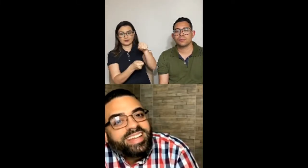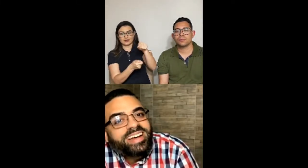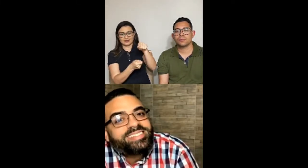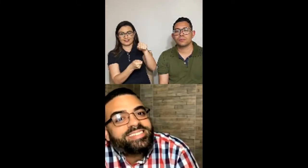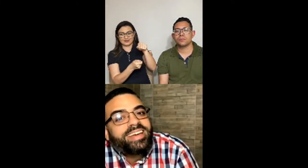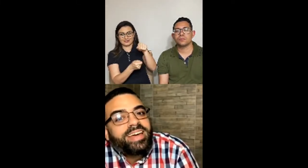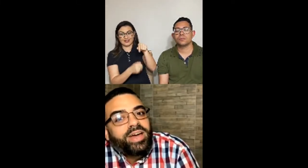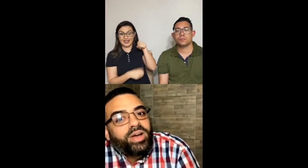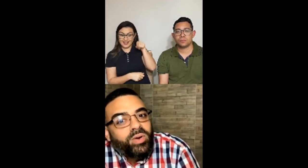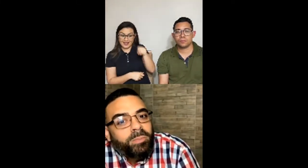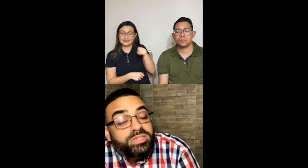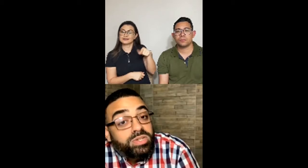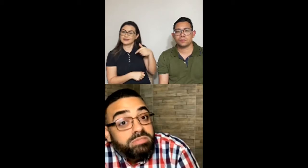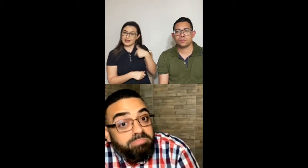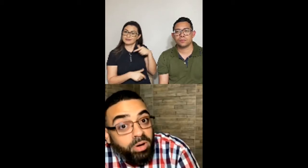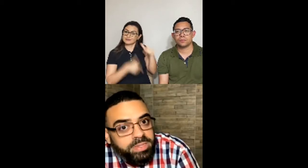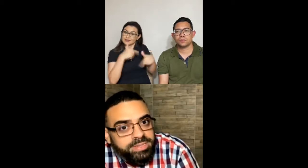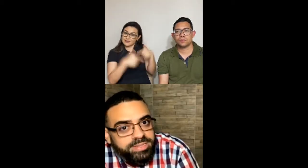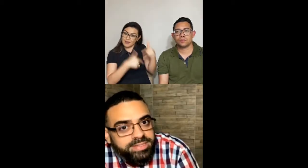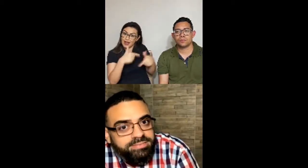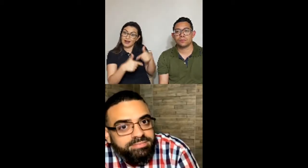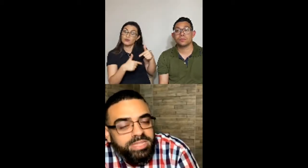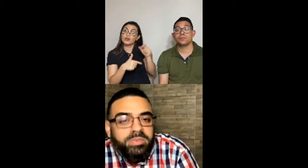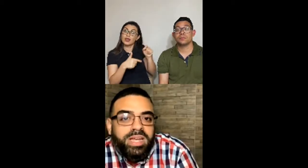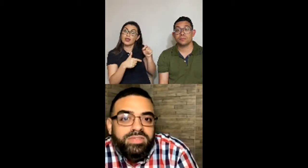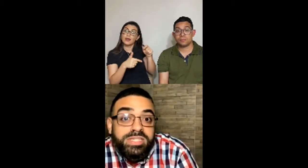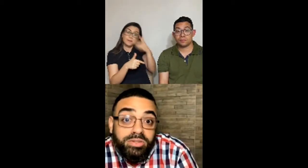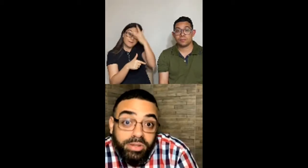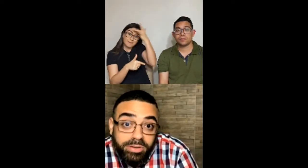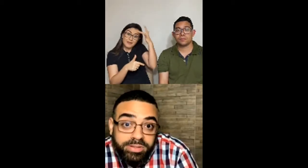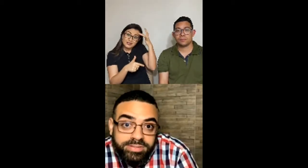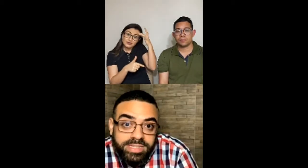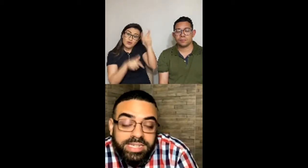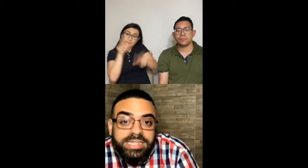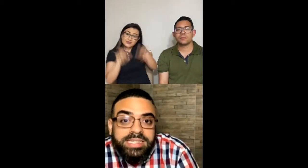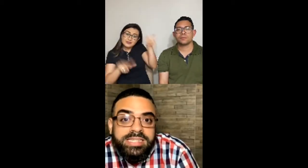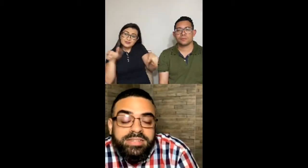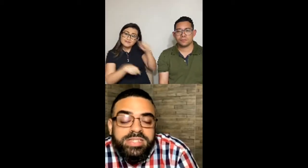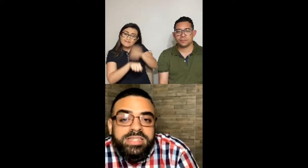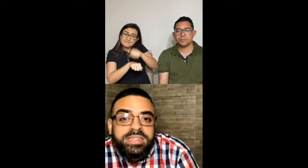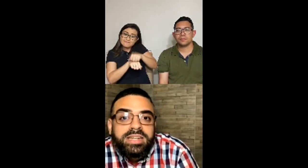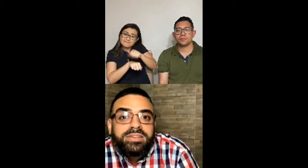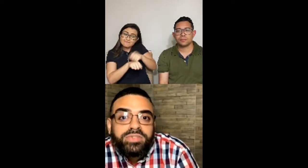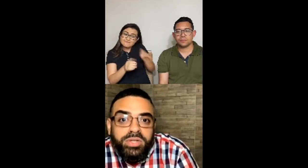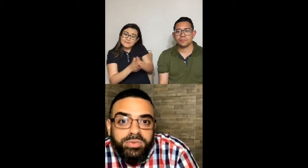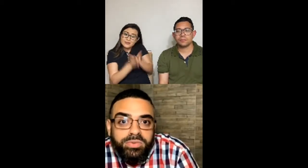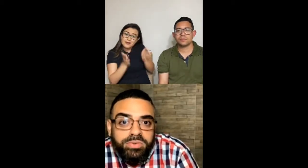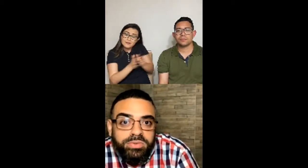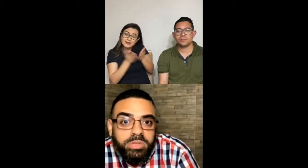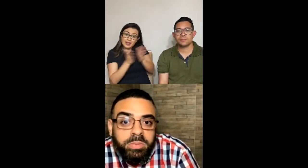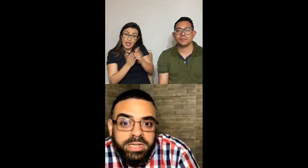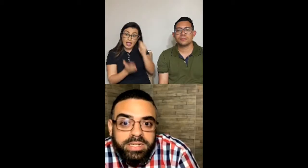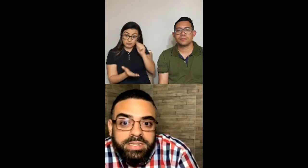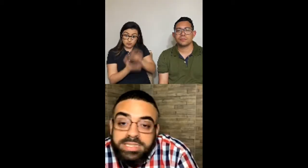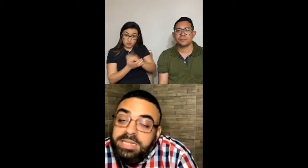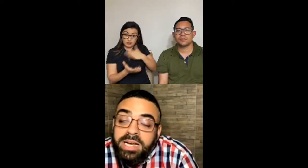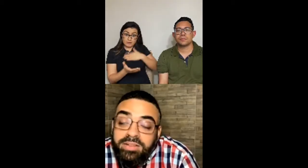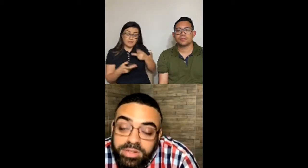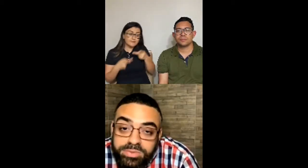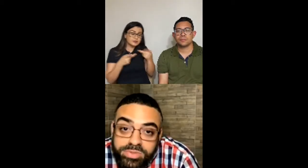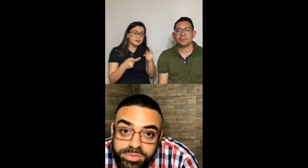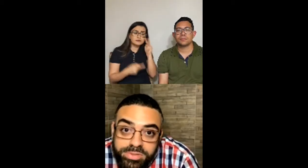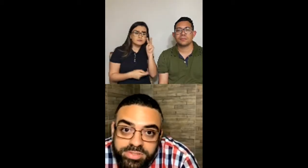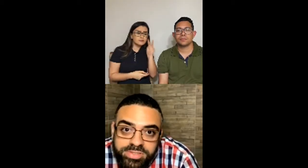igreja internacional tinha um projeto social perto do centro histórico da cidade, com pessoas pobres. Minha mulher